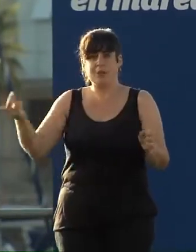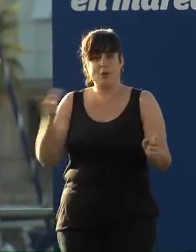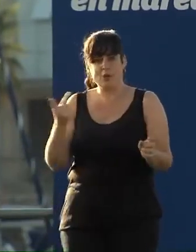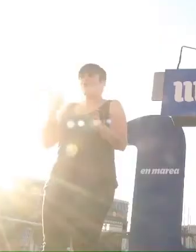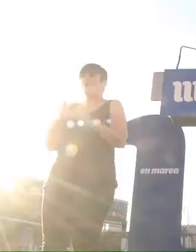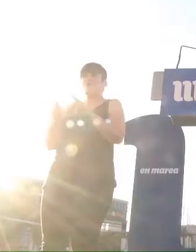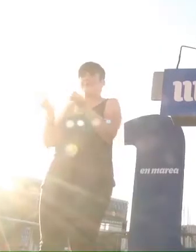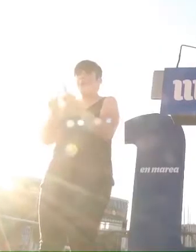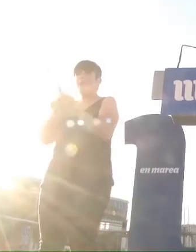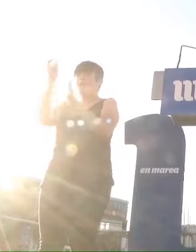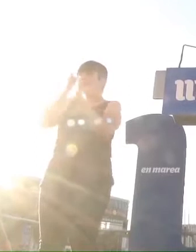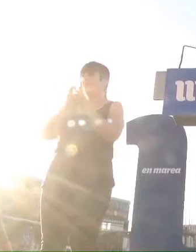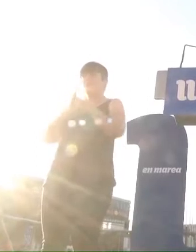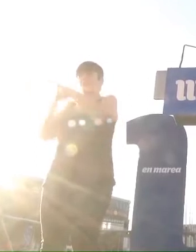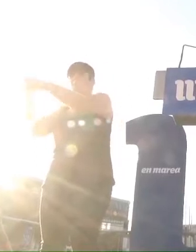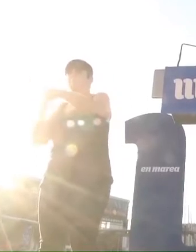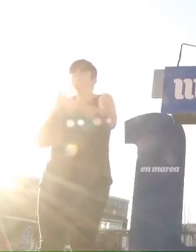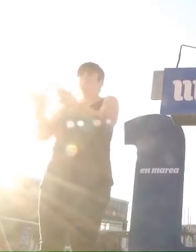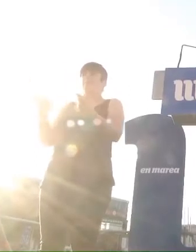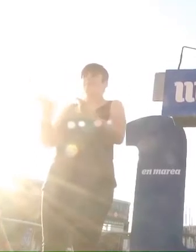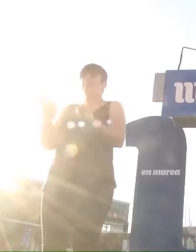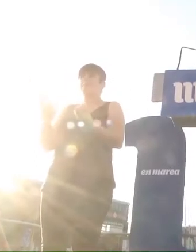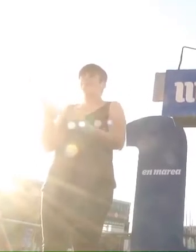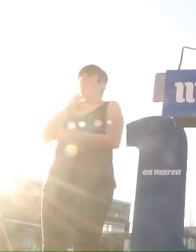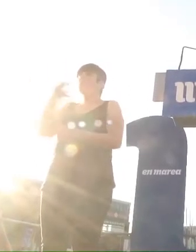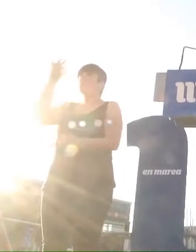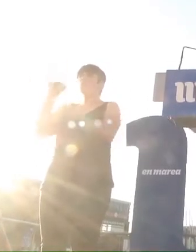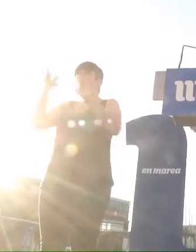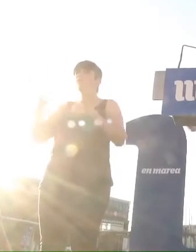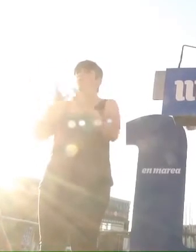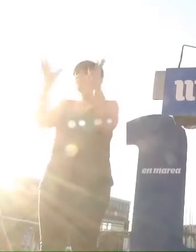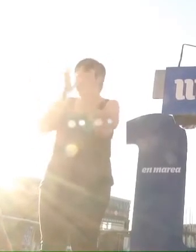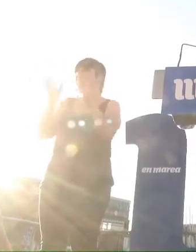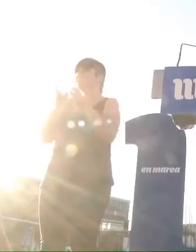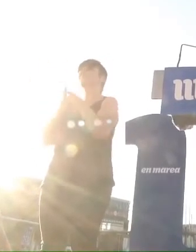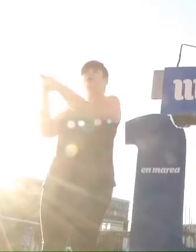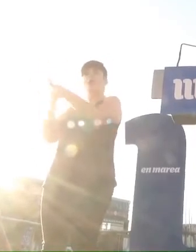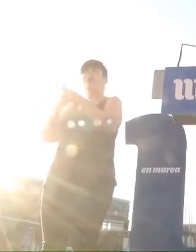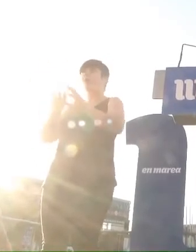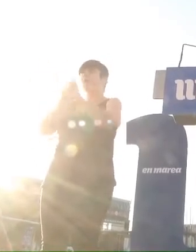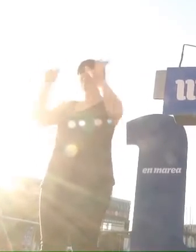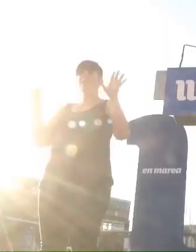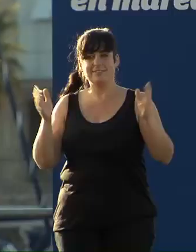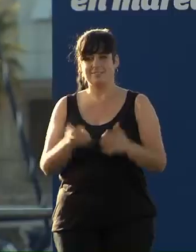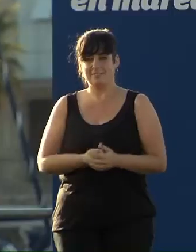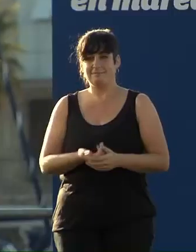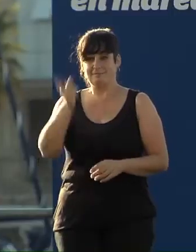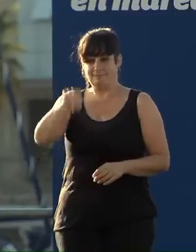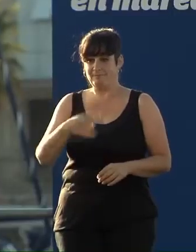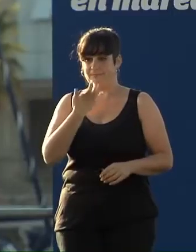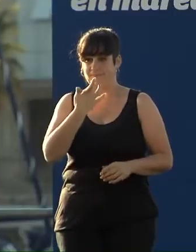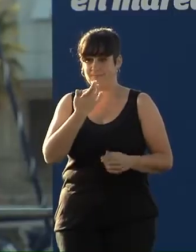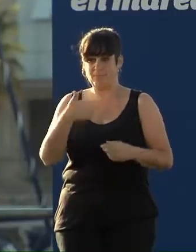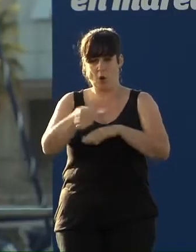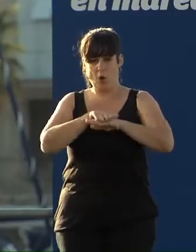compartimos principios Claro que compartimos deso deti social Claro que compartimos a necesid de